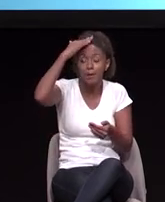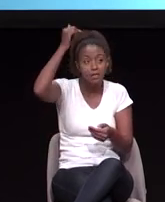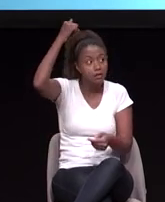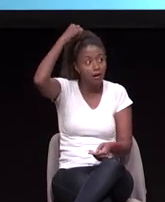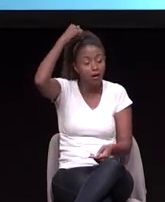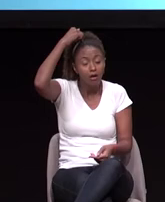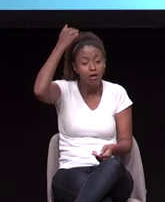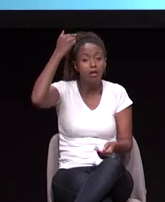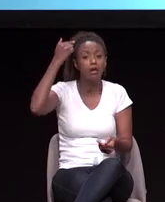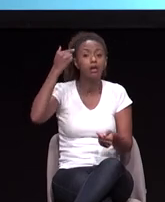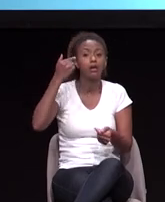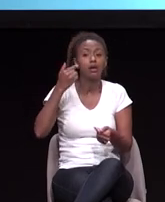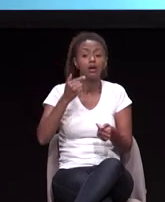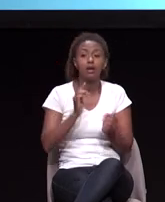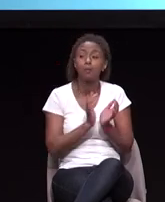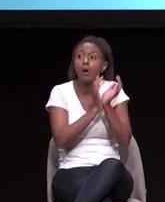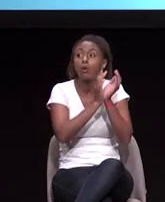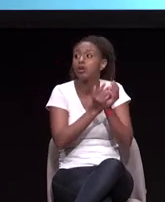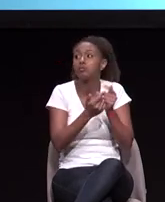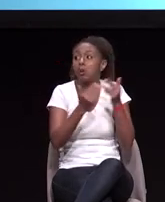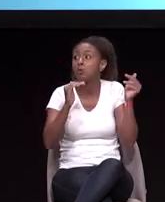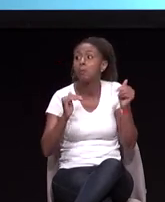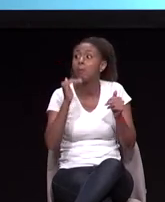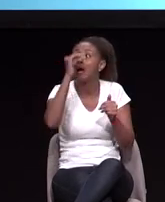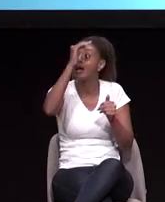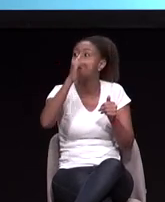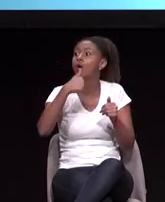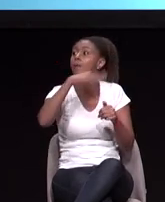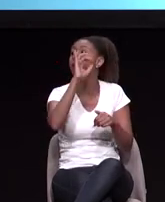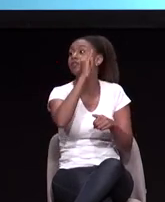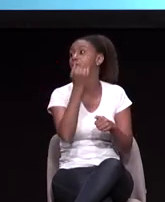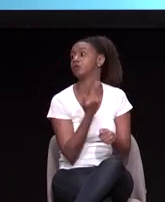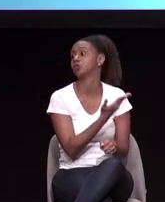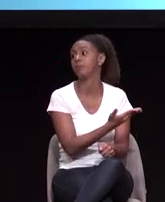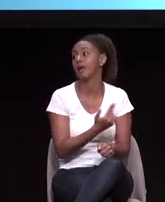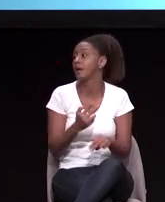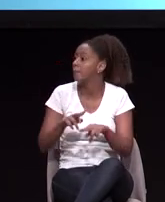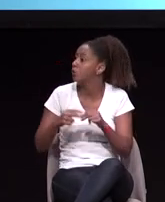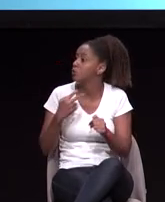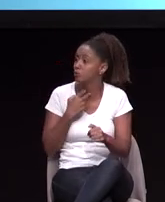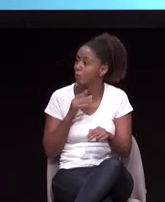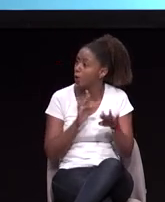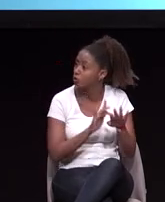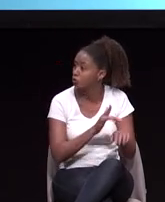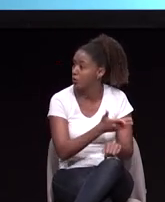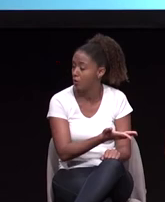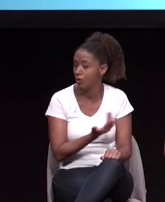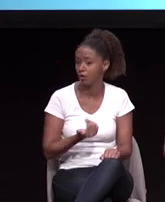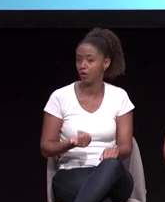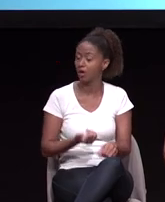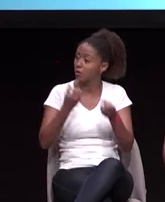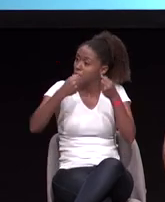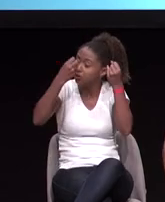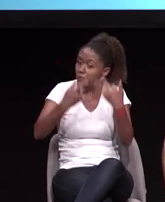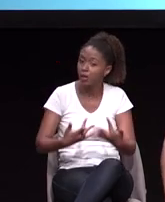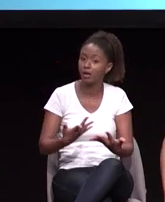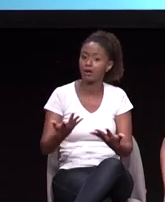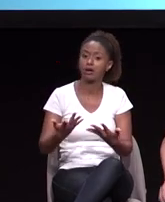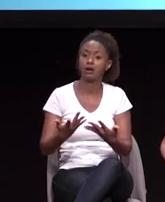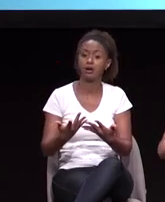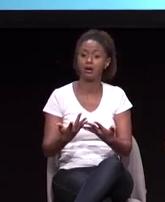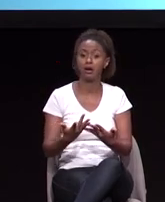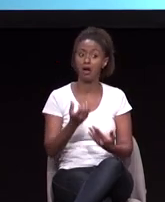é para uma coisa maior e muito mais importante para ele por isso não pode encostar nele então coisas que às vezes aparece